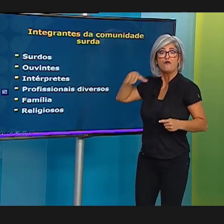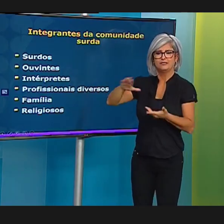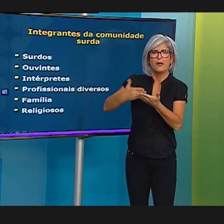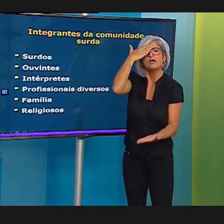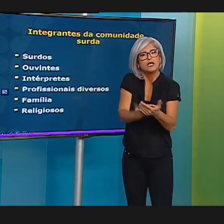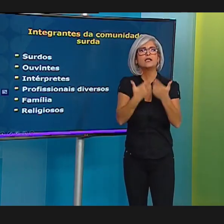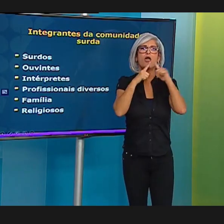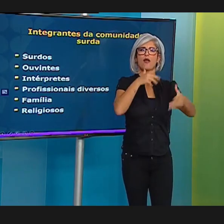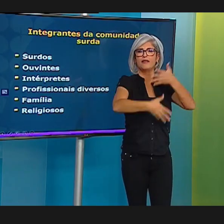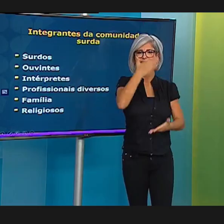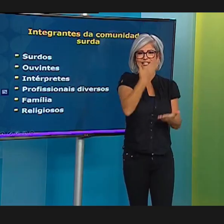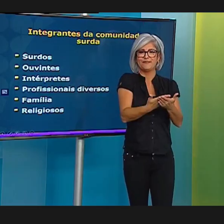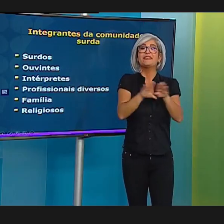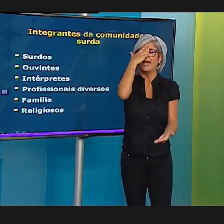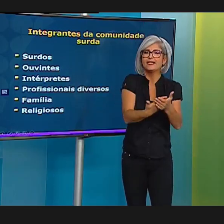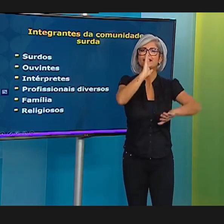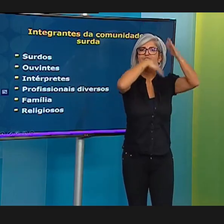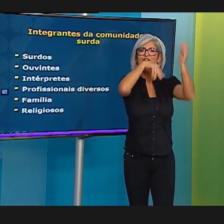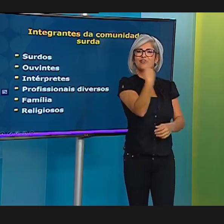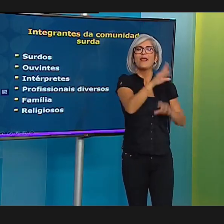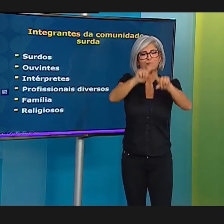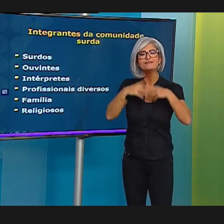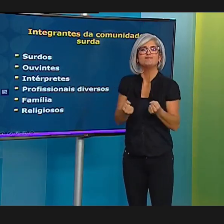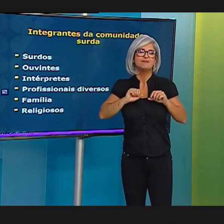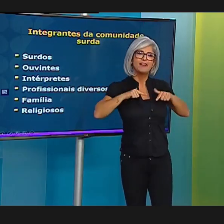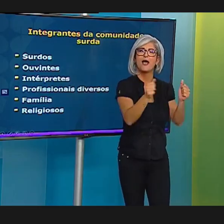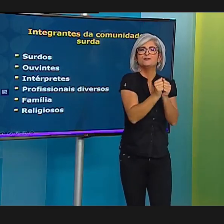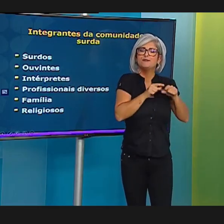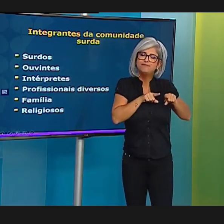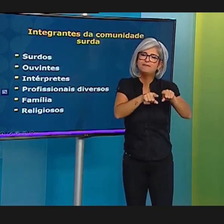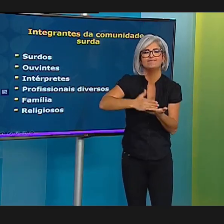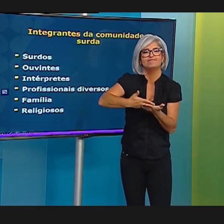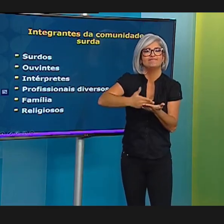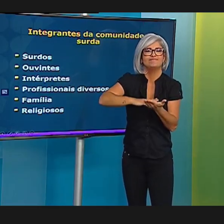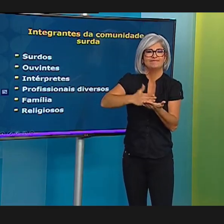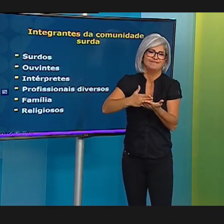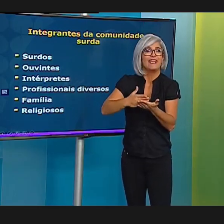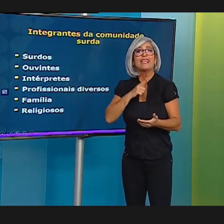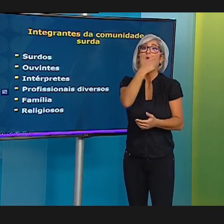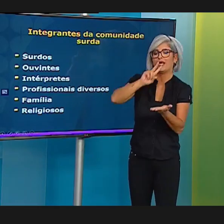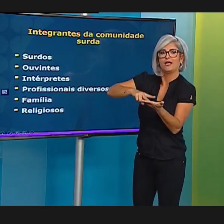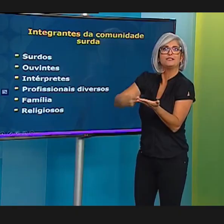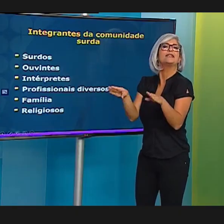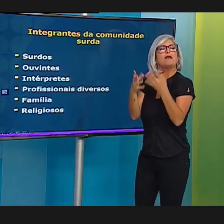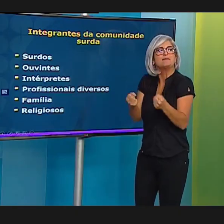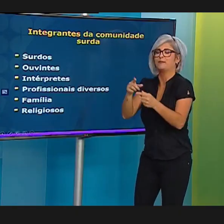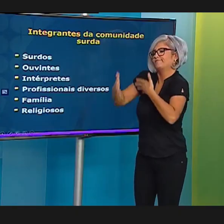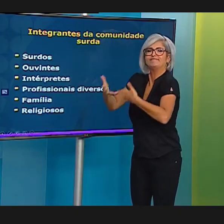que querem estar fazendo parte, que acreditam na nossa língua. E também que acreditam no desenvolvimento desse sujeito surdo. Por isso que ela está aberta, sim, para profissionais, pessoas ouvintes que querem se tornar profissionais intérpretes ou